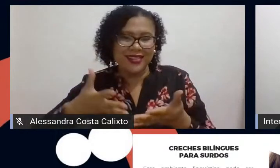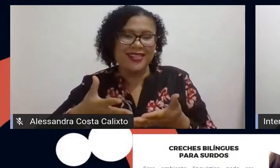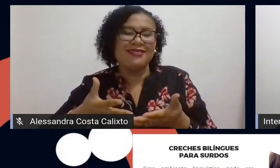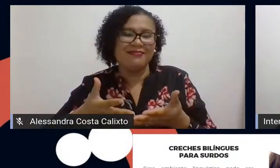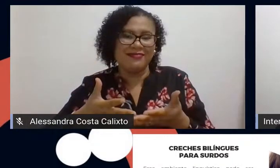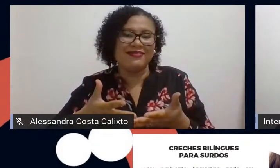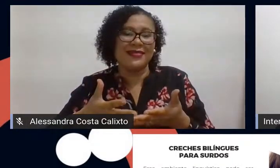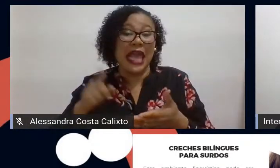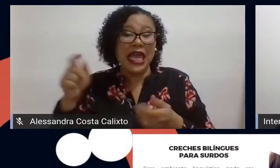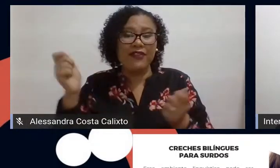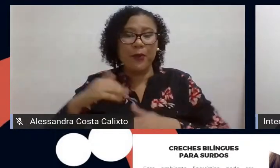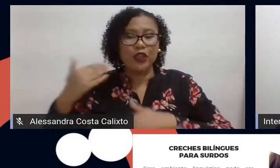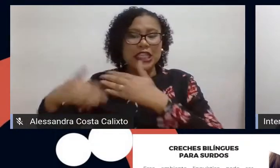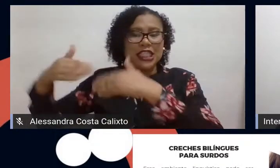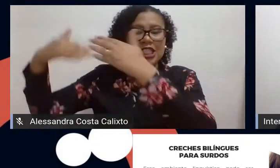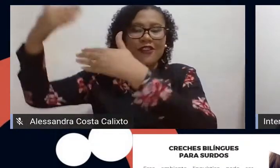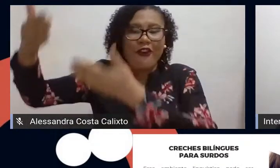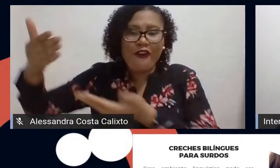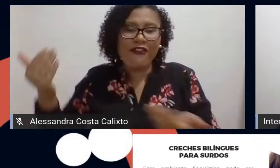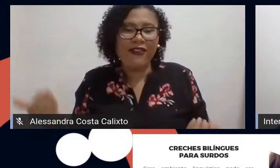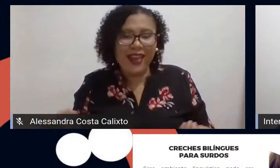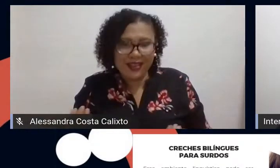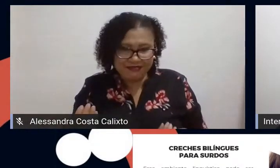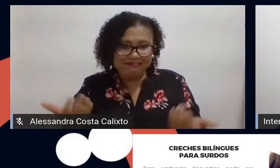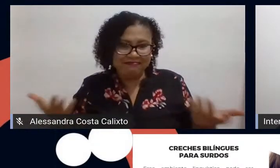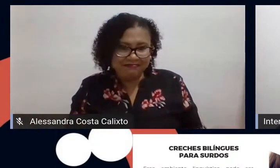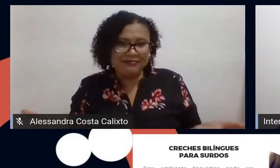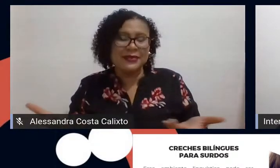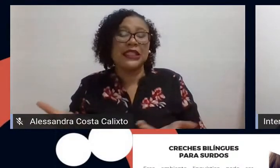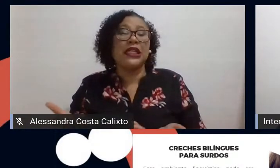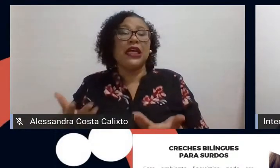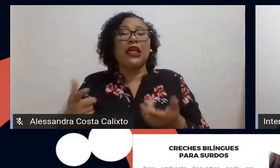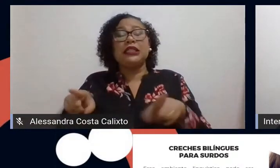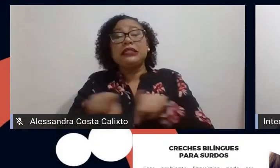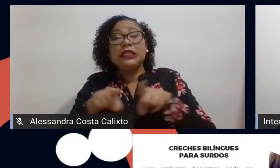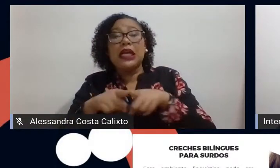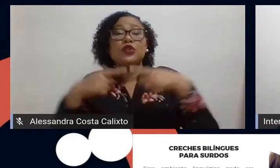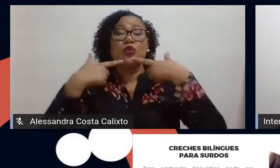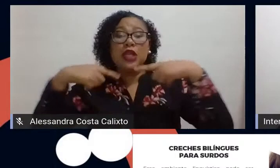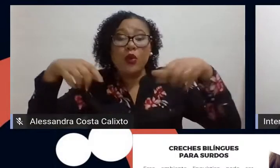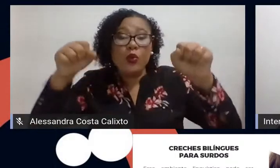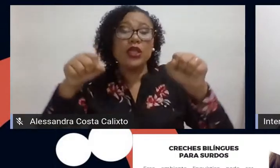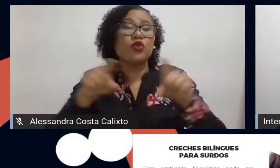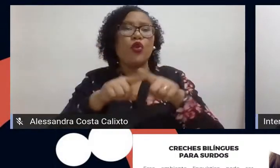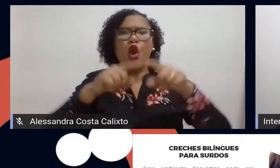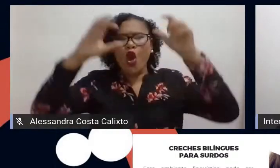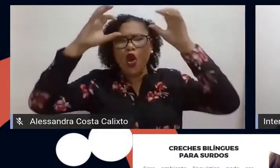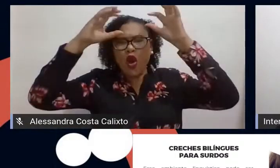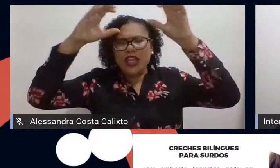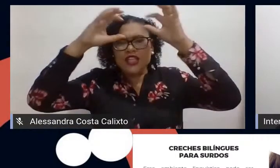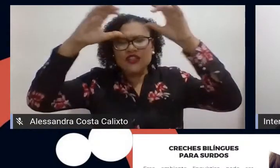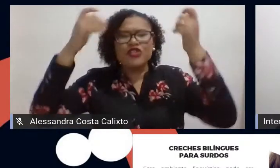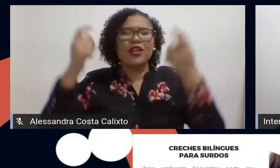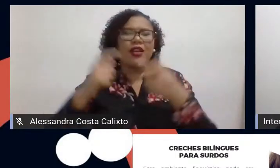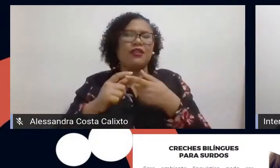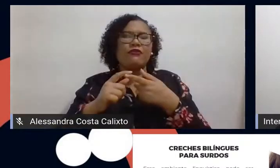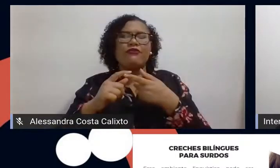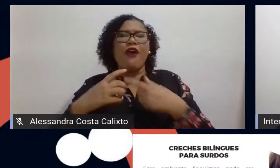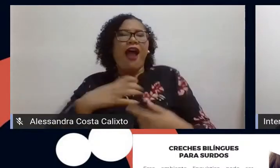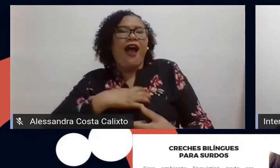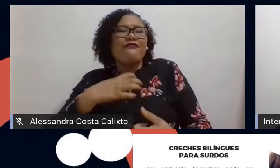o input necessário, para que ele possa ter o seu desenvolvimento linguístico e